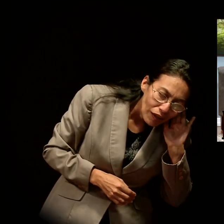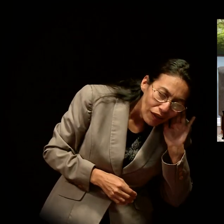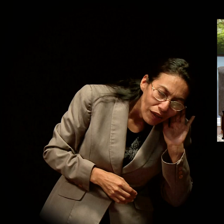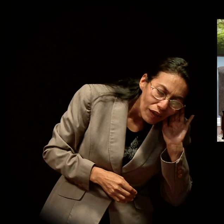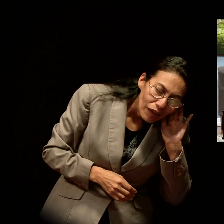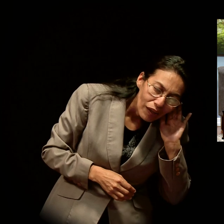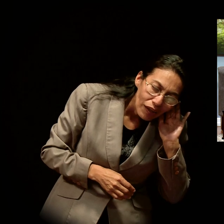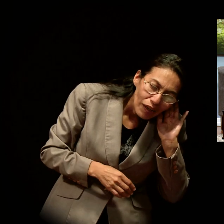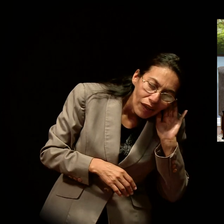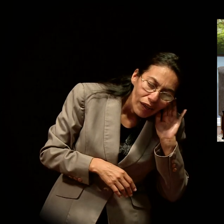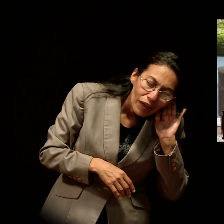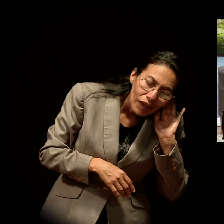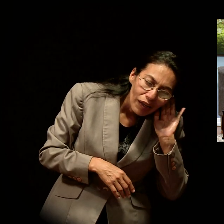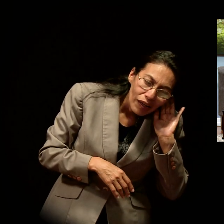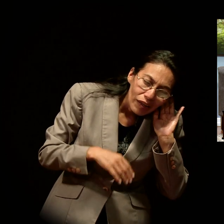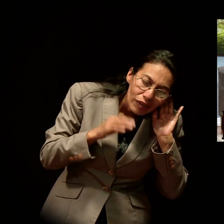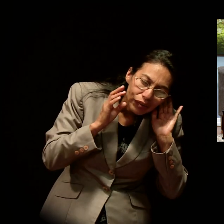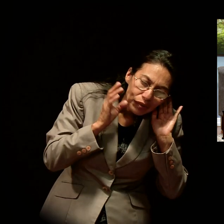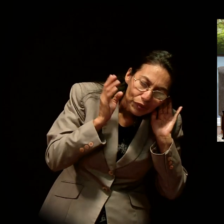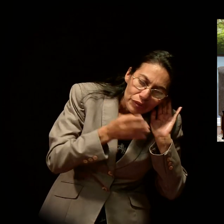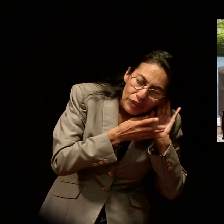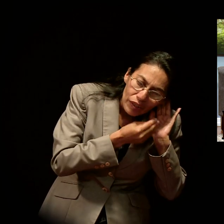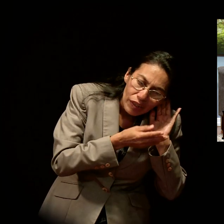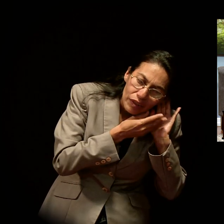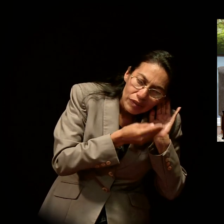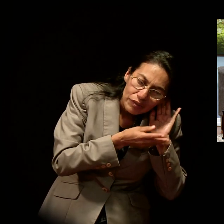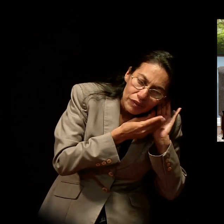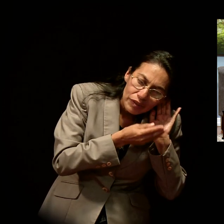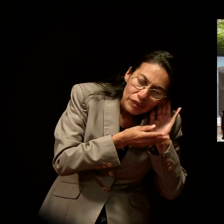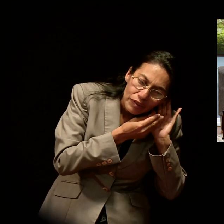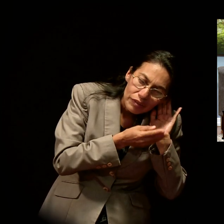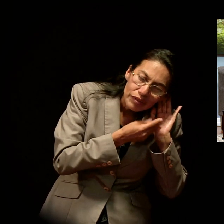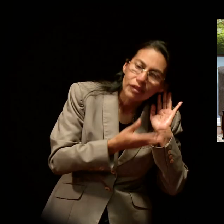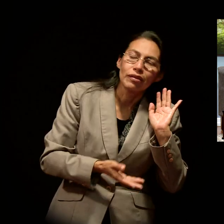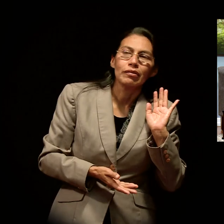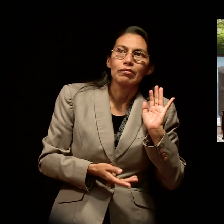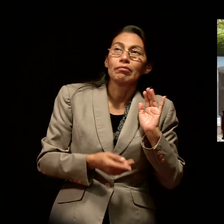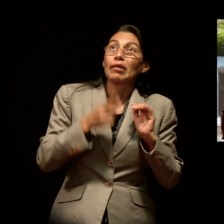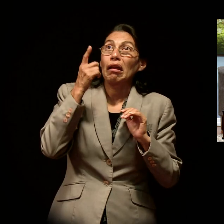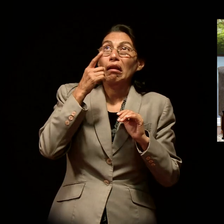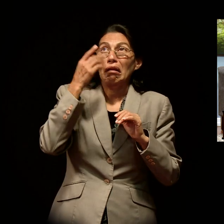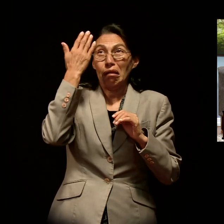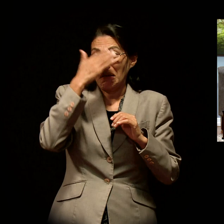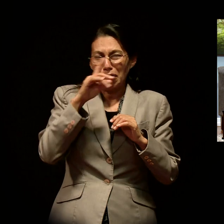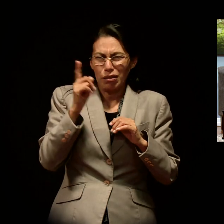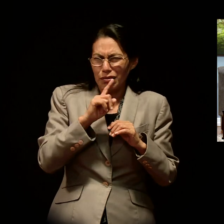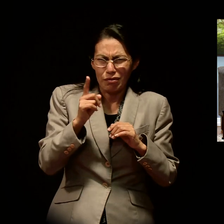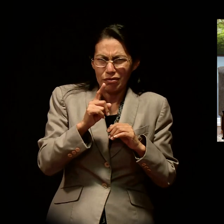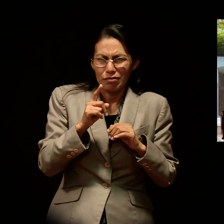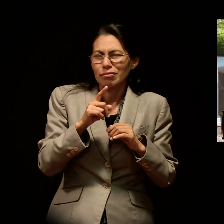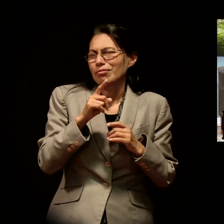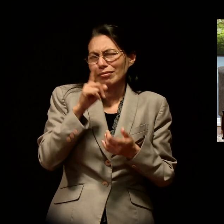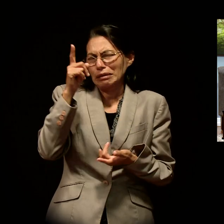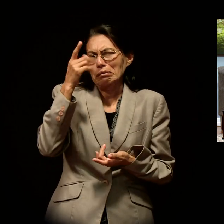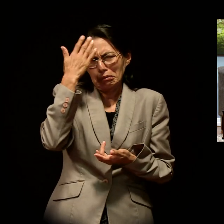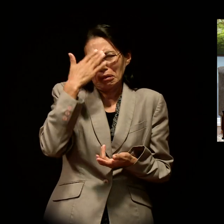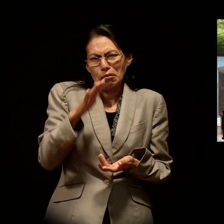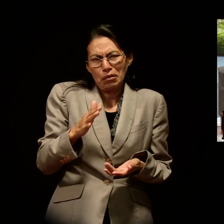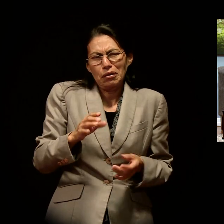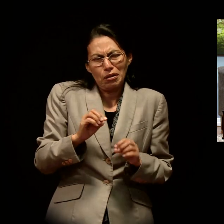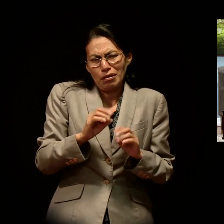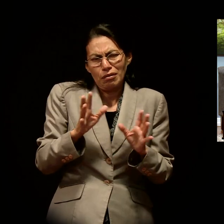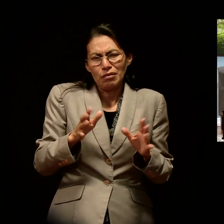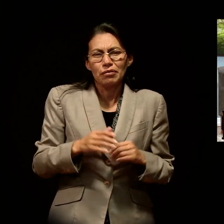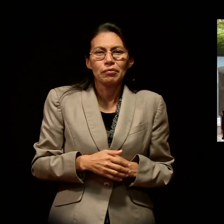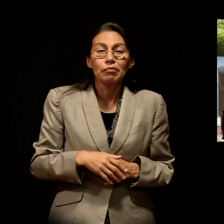inclinarse su cuello y se pone así con la mano en el oído para ayudarme con atención no es de que no sepa lo que me está